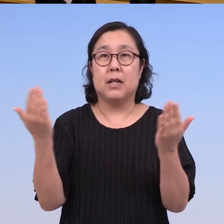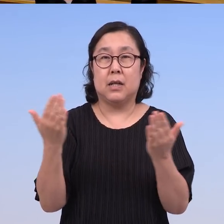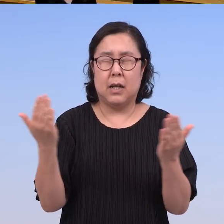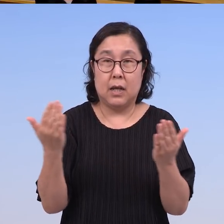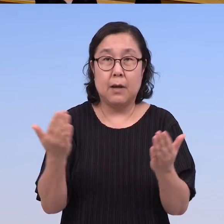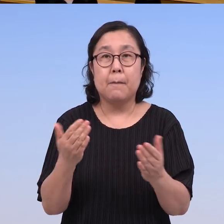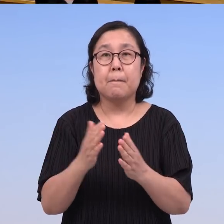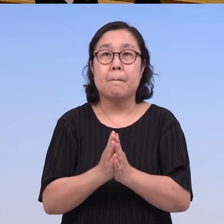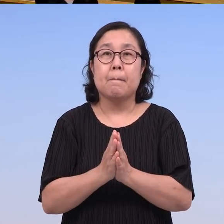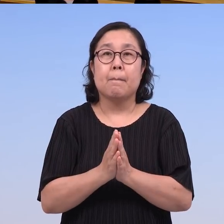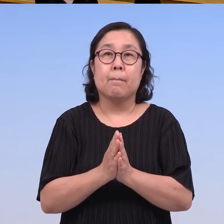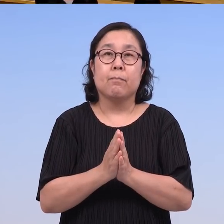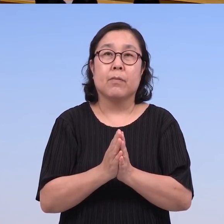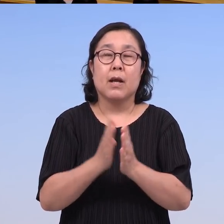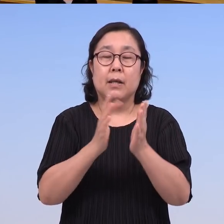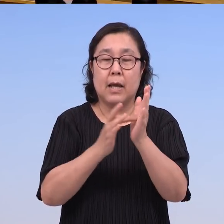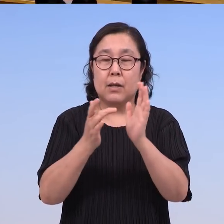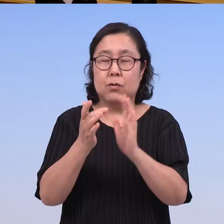절망적인 일들이